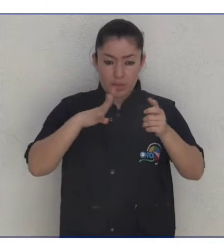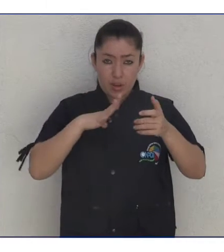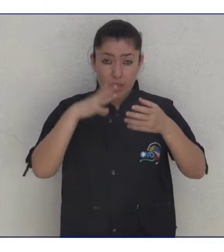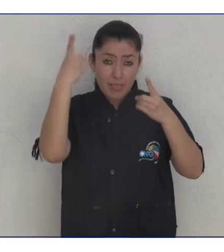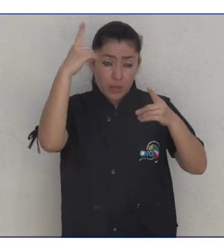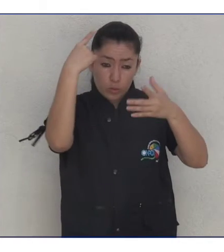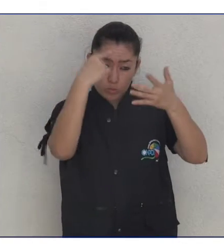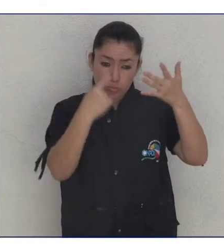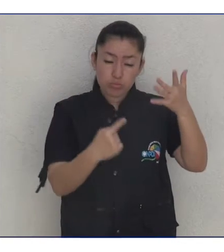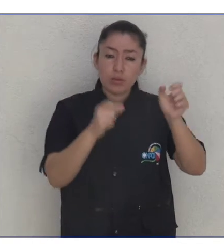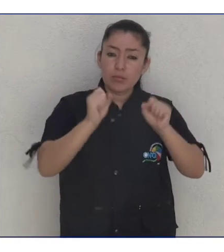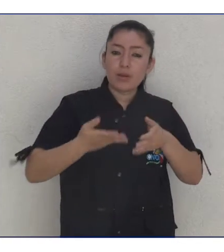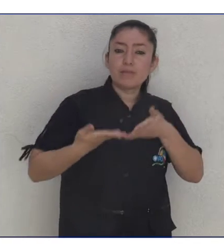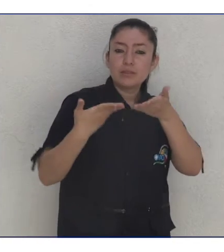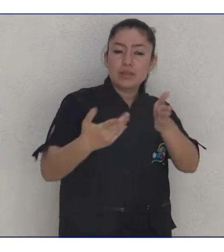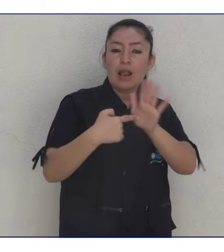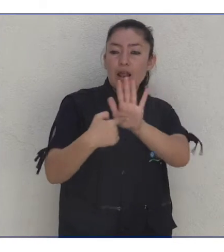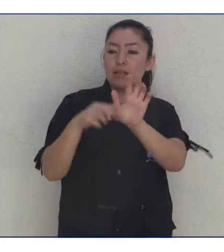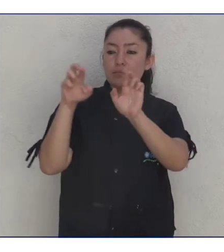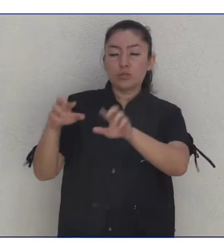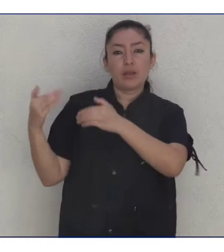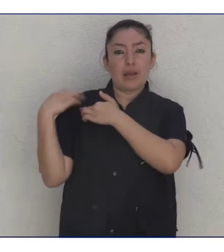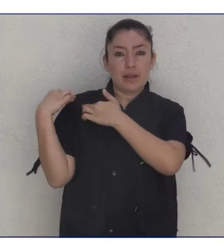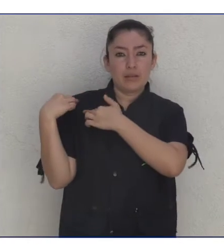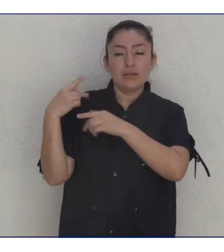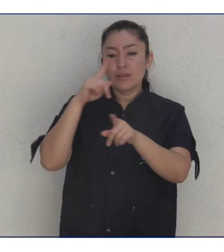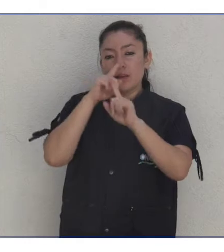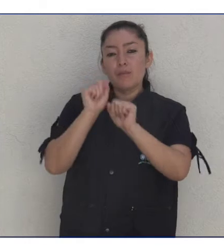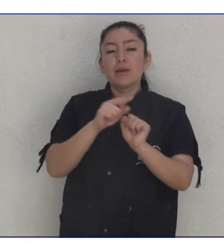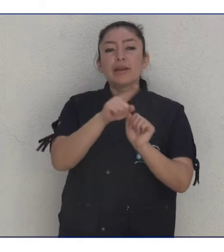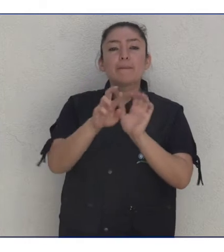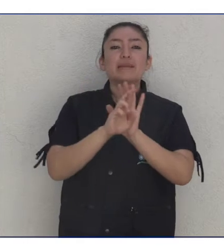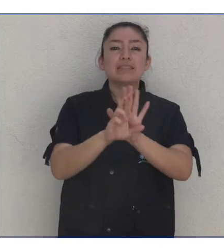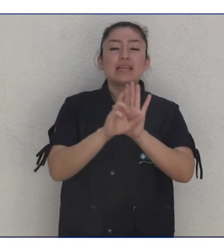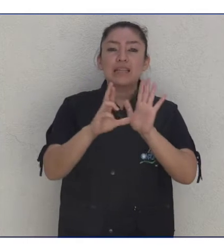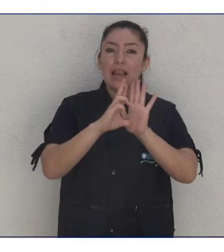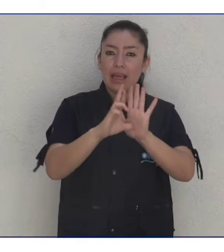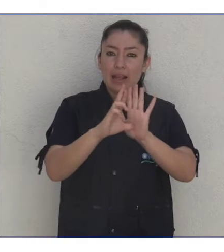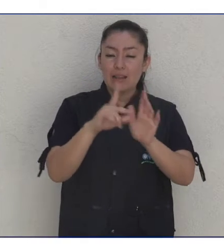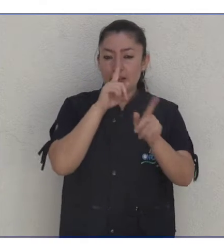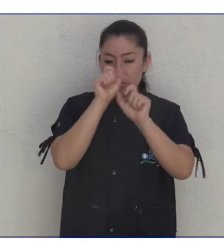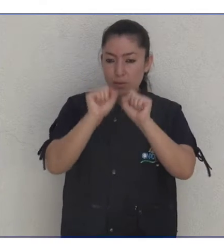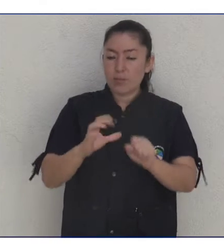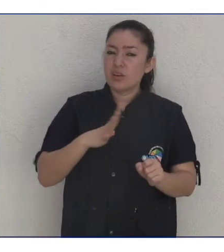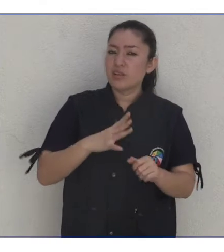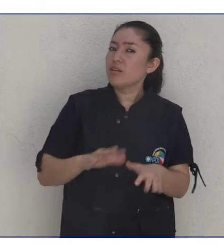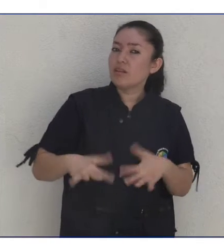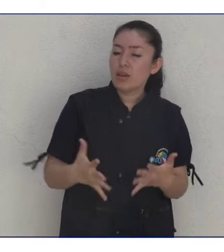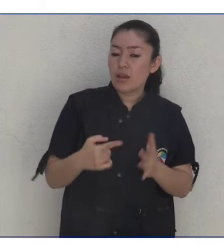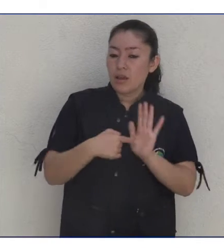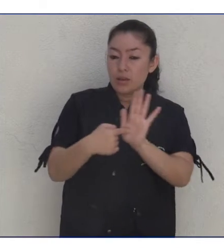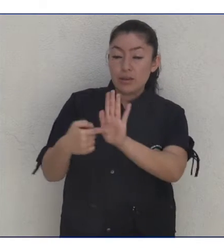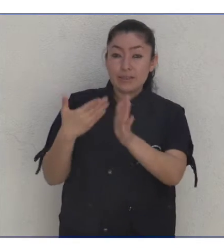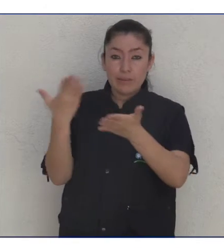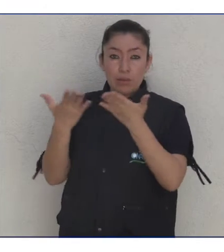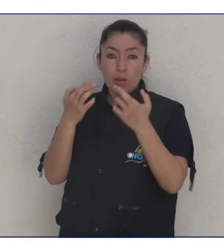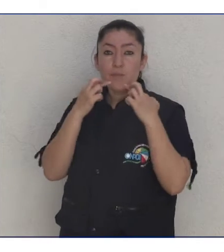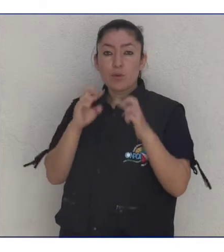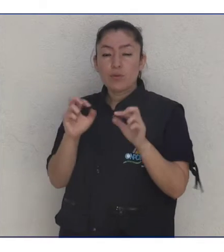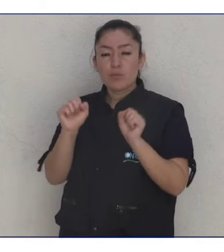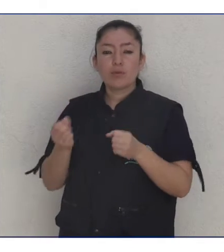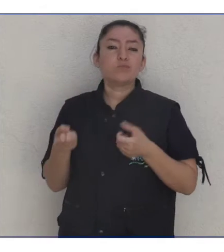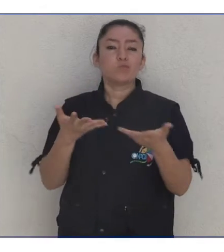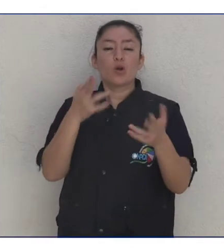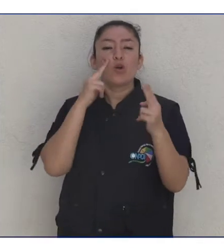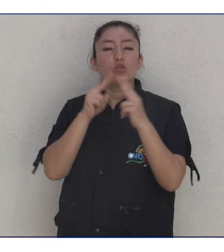datos que sean presentados por los titulares de los mismos o sus representantes legales, así como capacitar a los servidores públicos y dar a